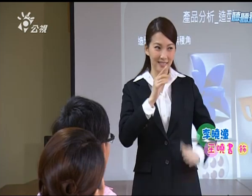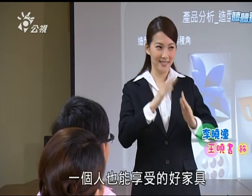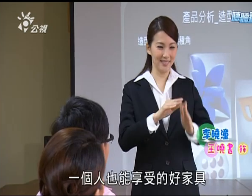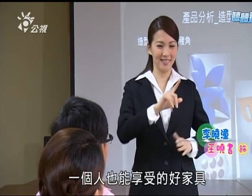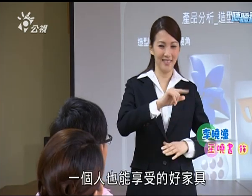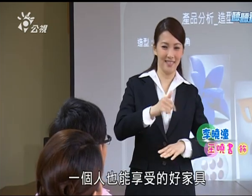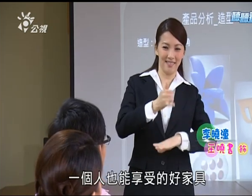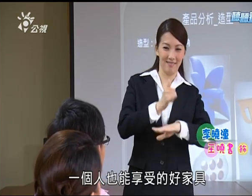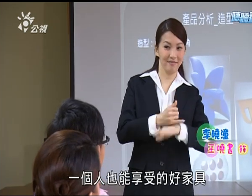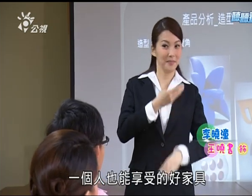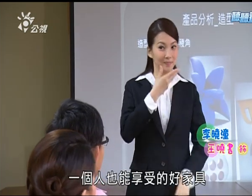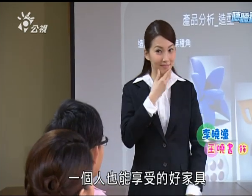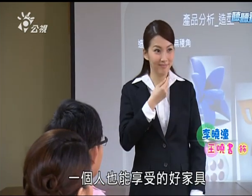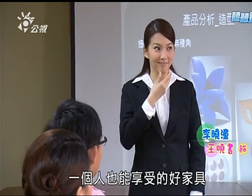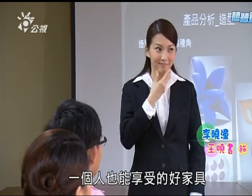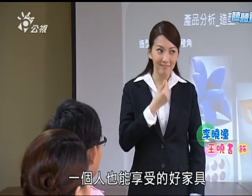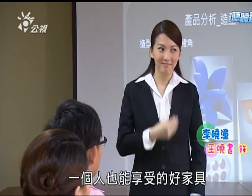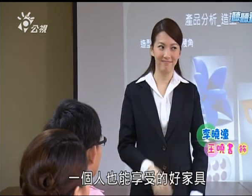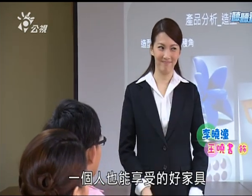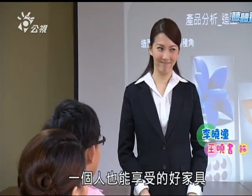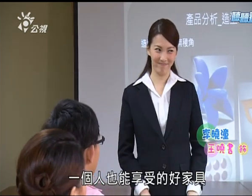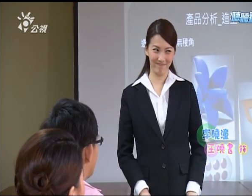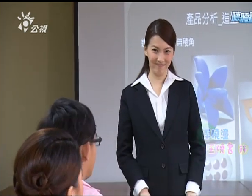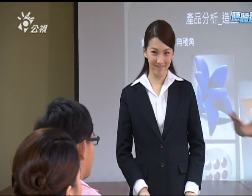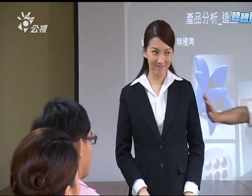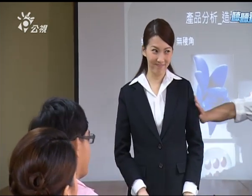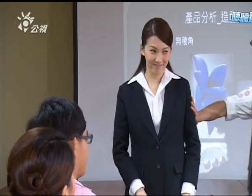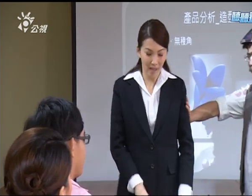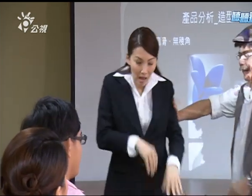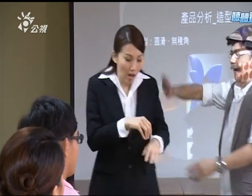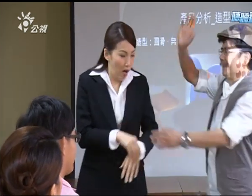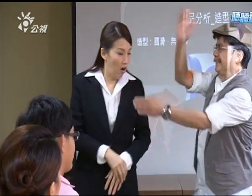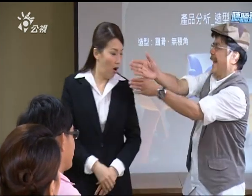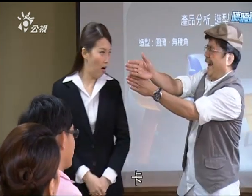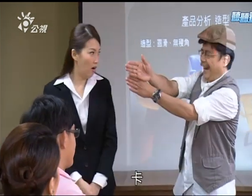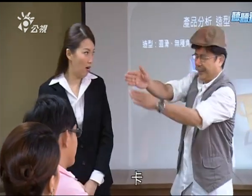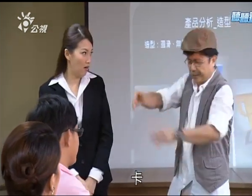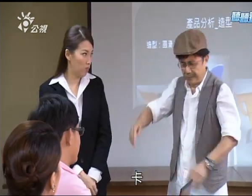一个人也能享受的好家具。 哎，卡。